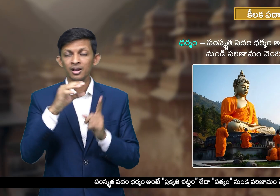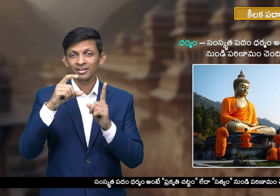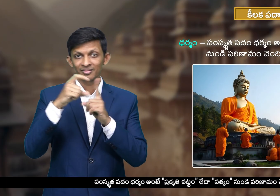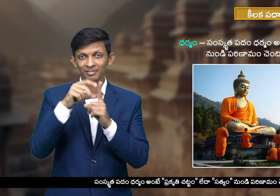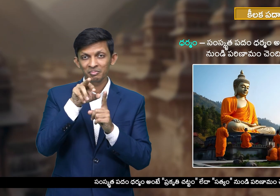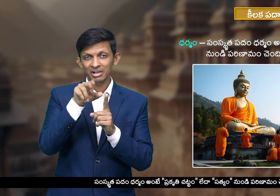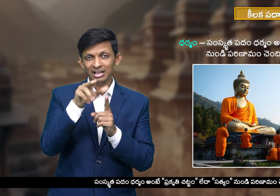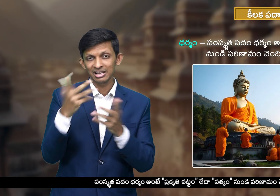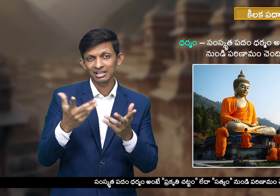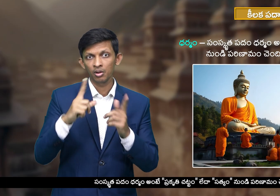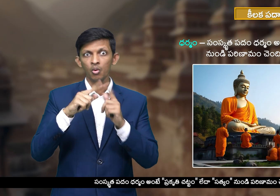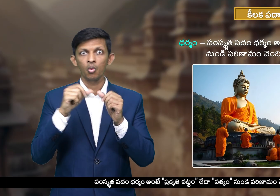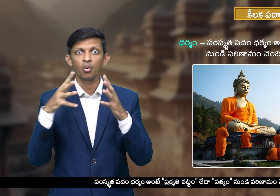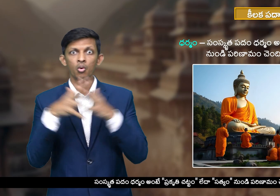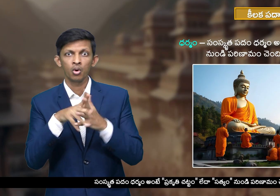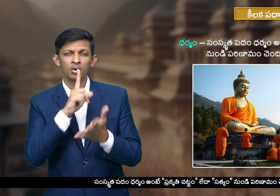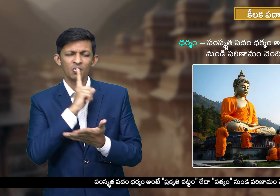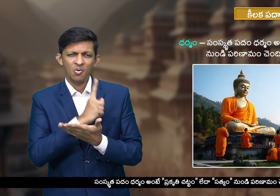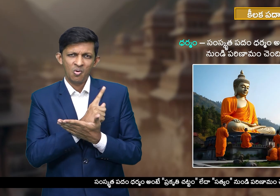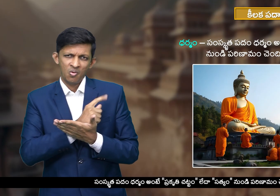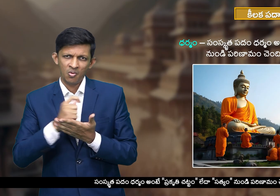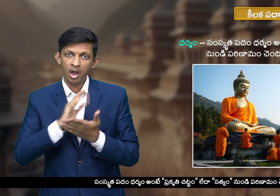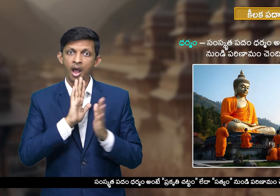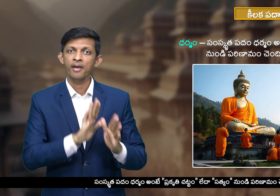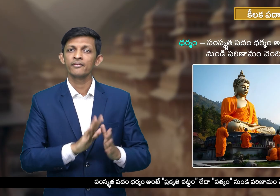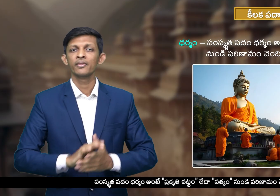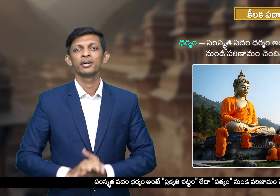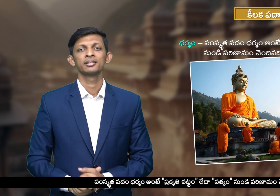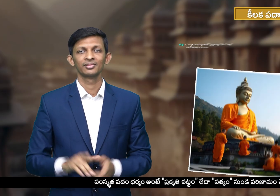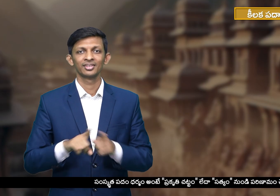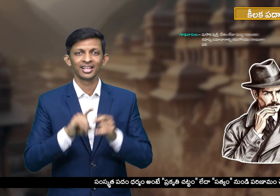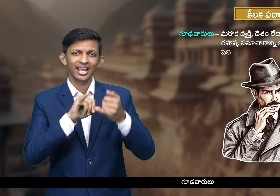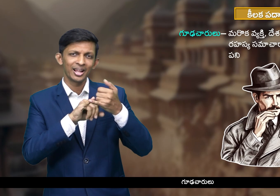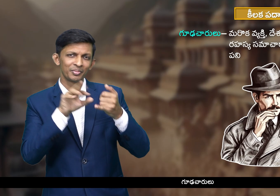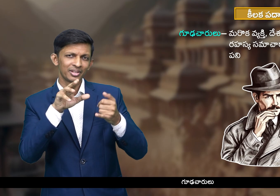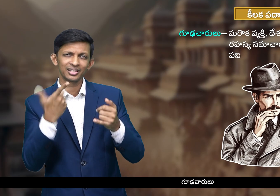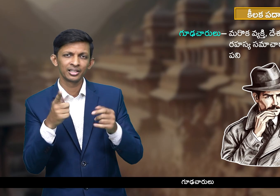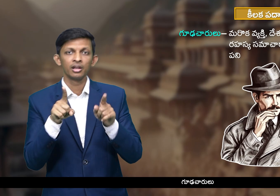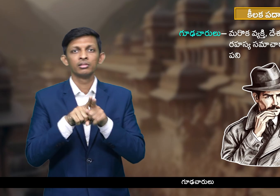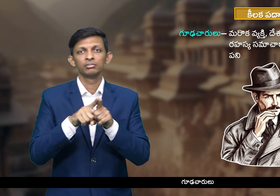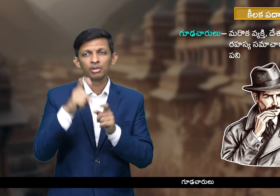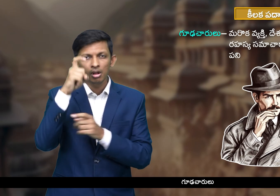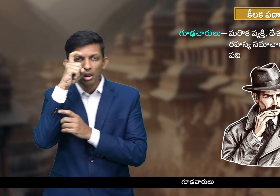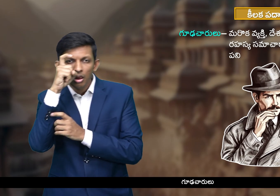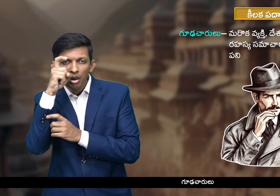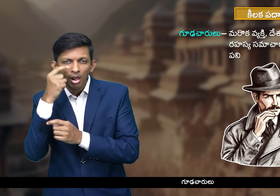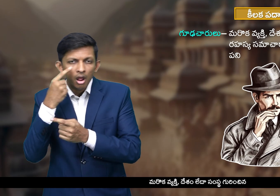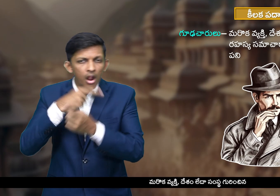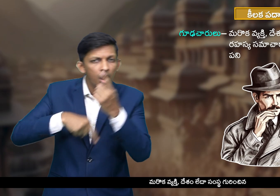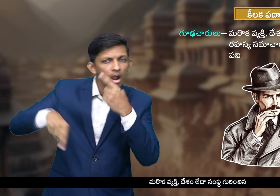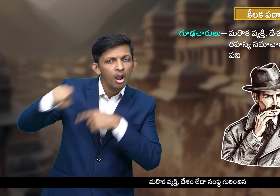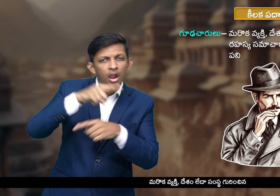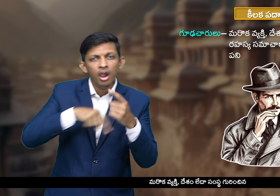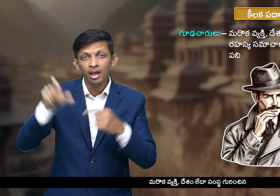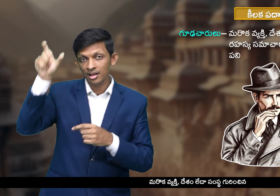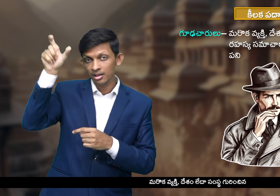అంటే ప్రకృతి చట్టం లేదా సత్యం నుండి పరిణామం చెందింది. గూఢచారులు